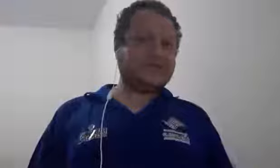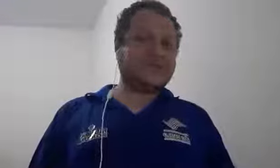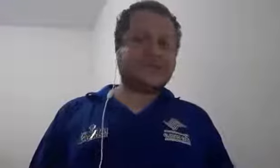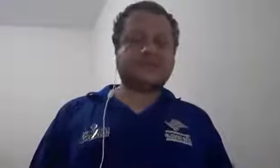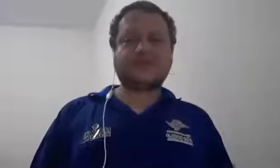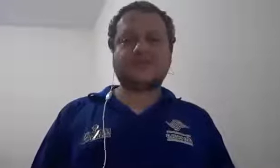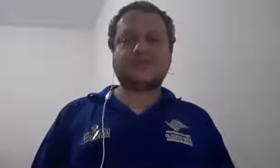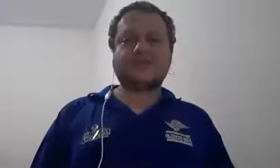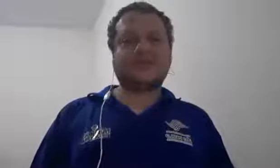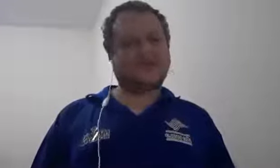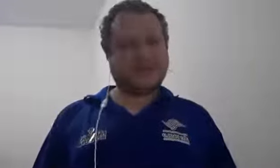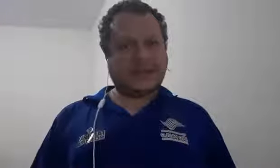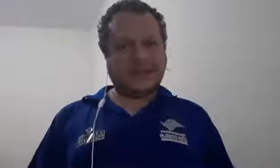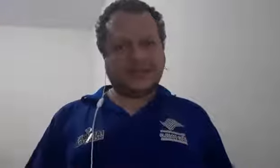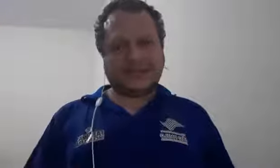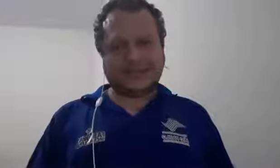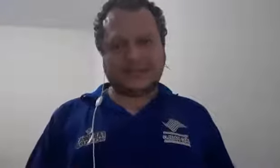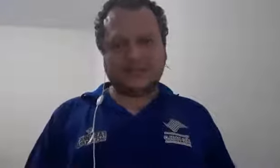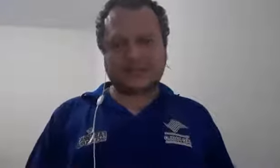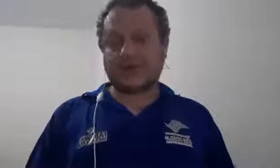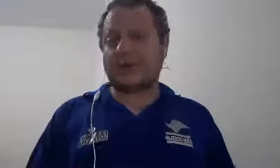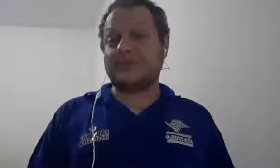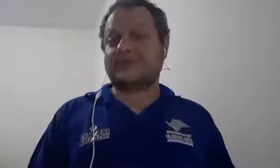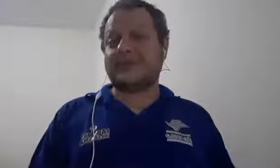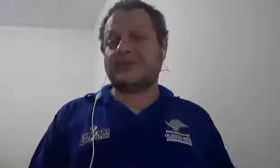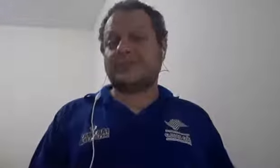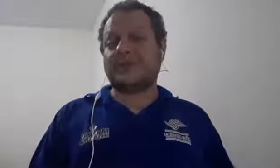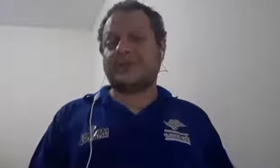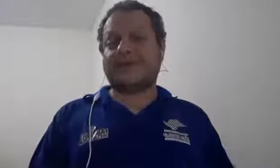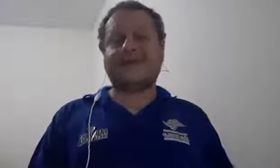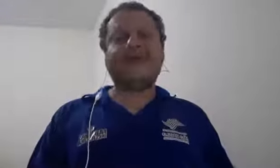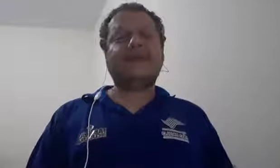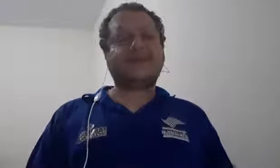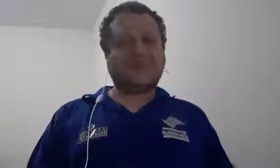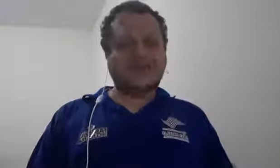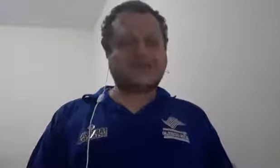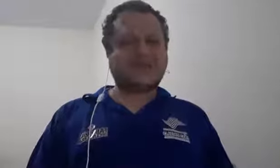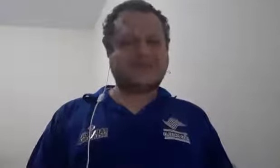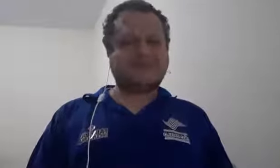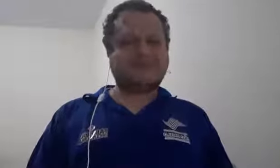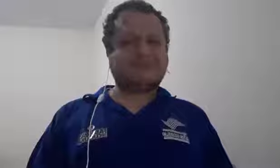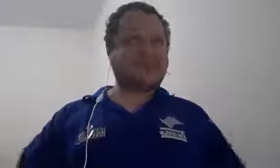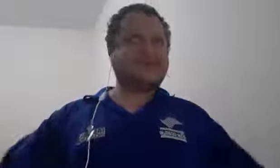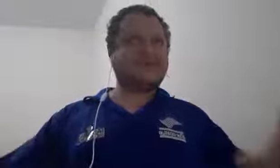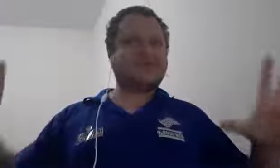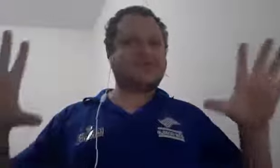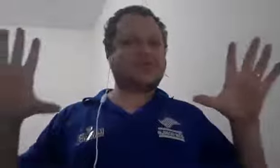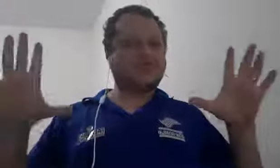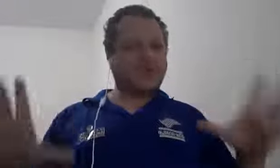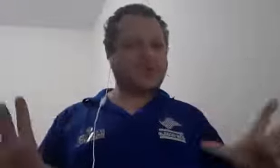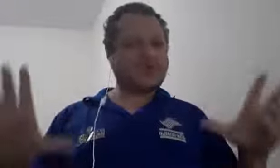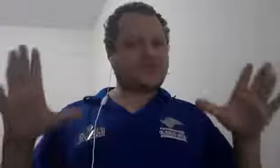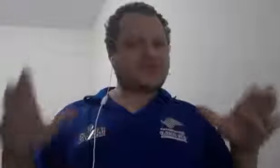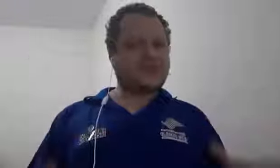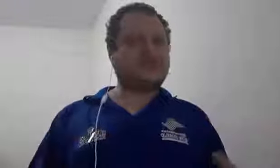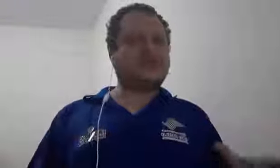se esqueçam disso. Eu vou estar lá apresentando, junto com a Priscila da biblioteca. Esperamos as presenças de todos vocês